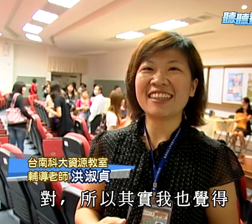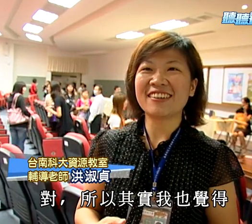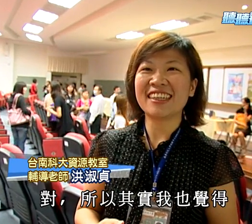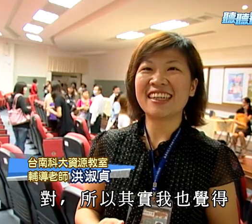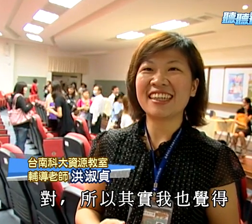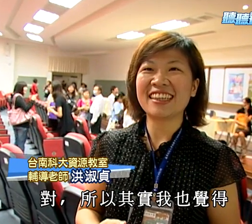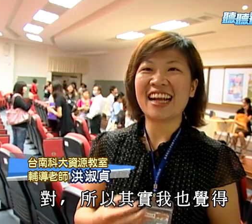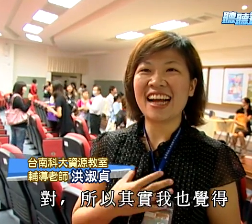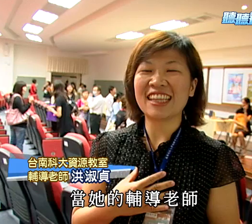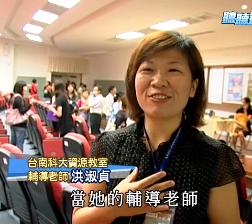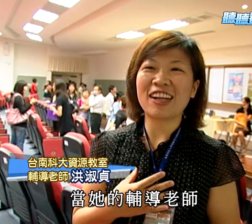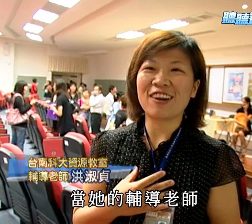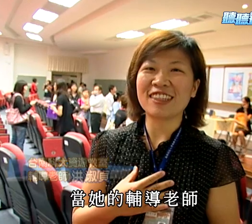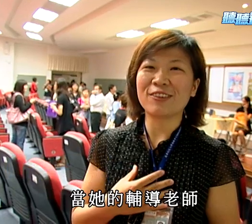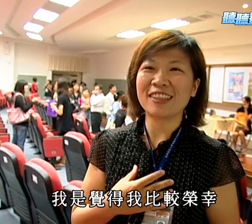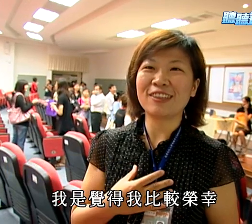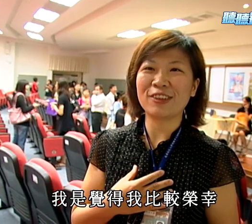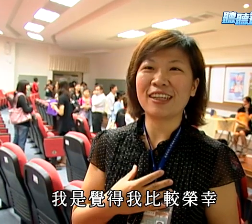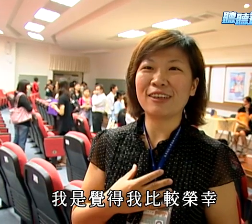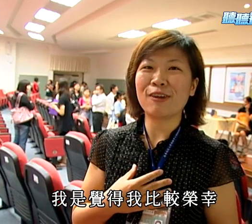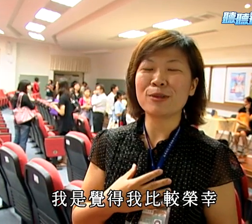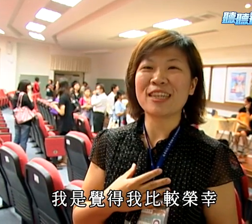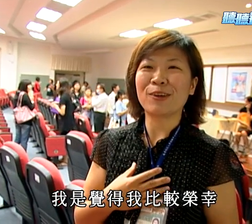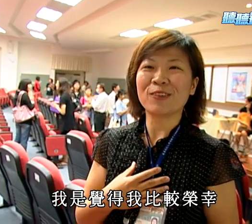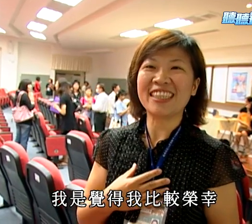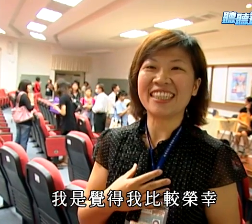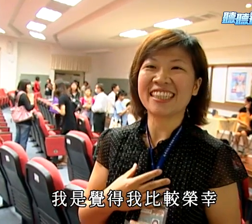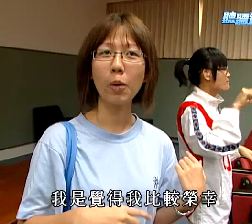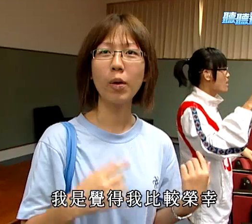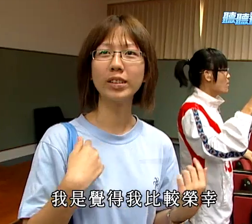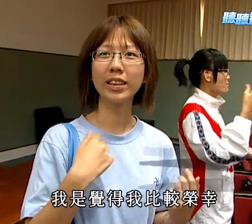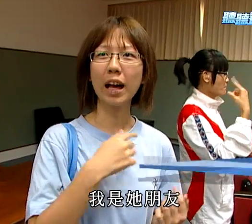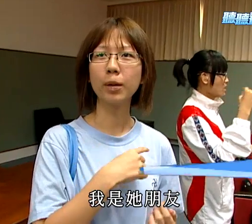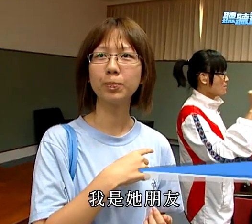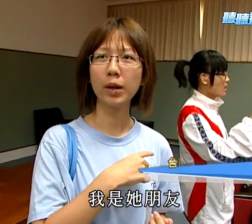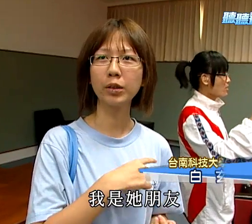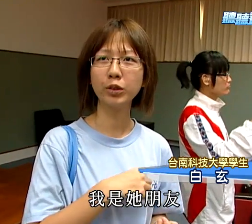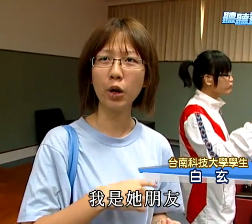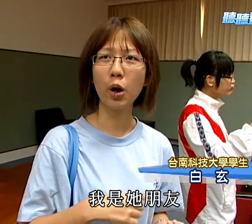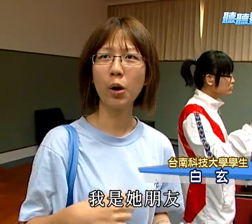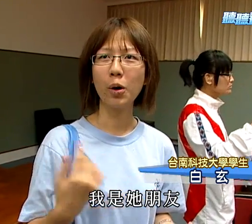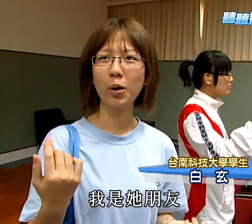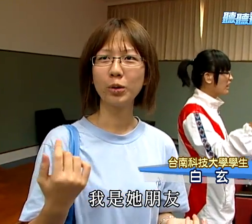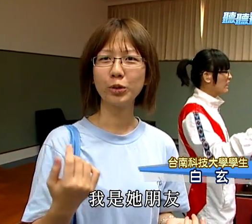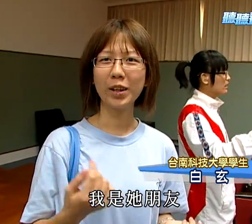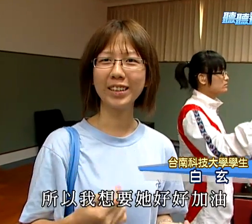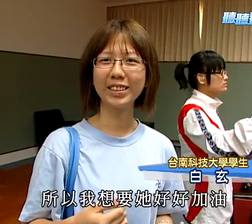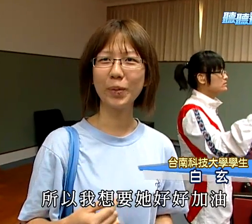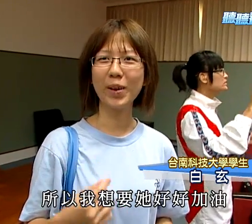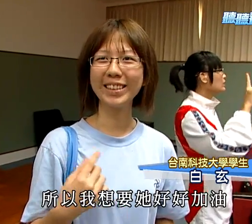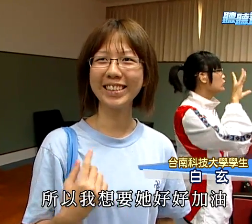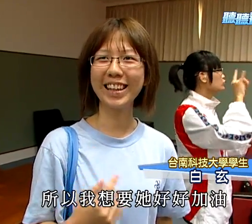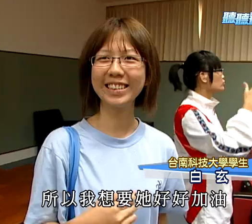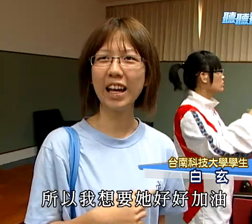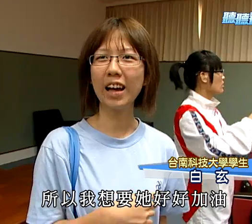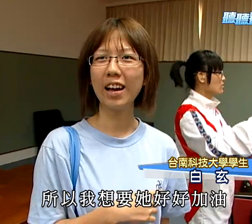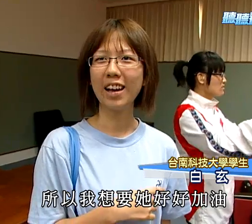觉得当他的辅导老师，我是觉得我比较荣幸。 我是大朋友，谢谢，没谢谢，